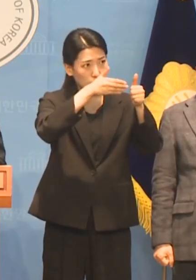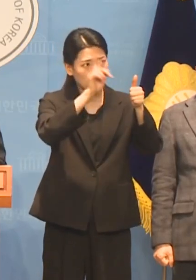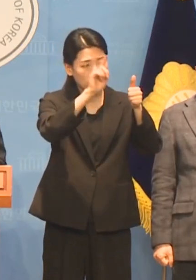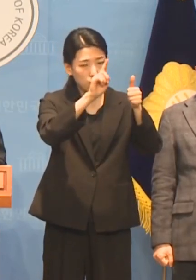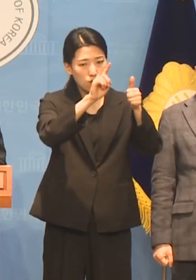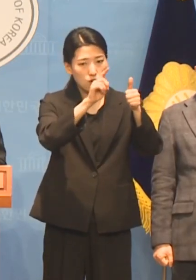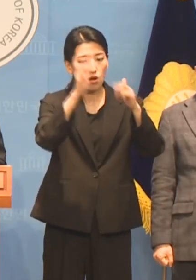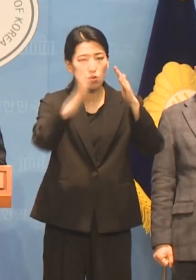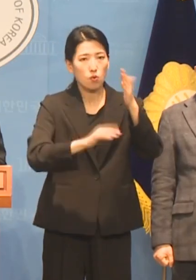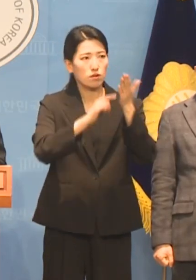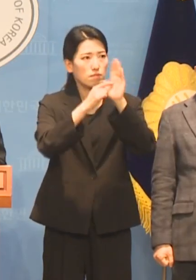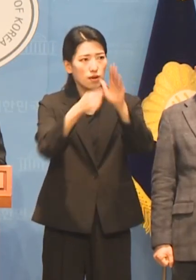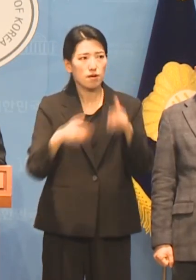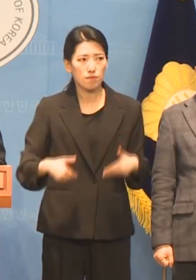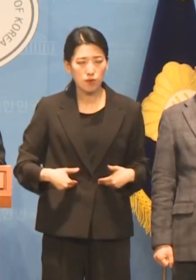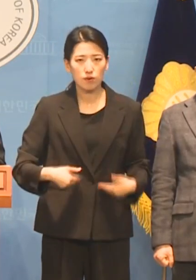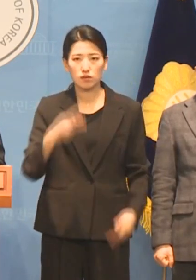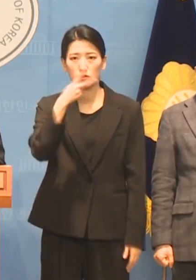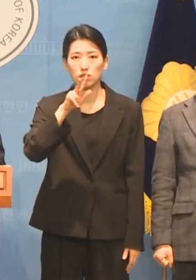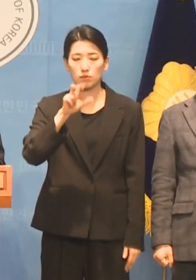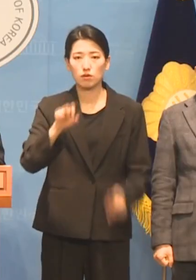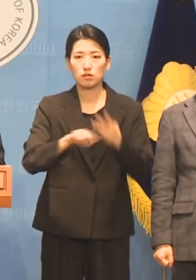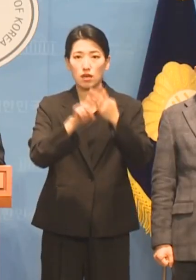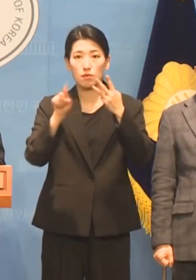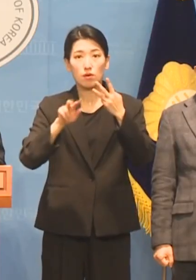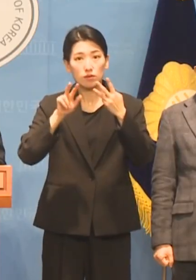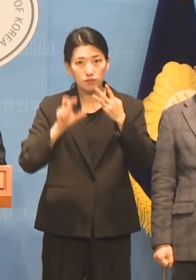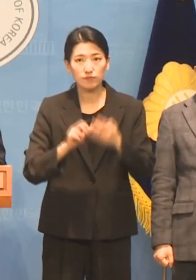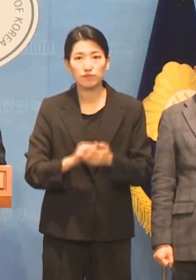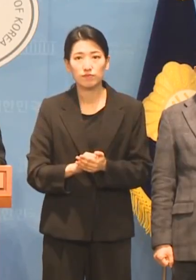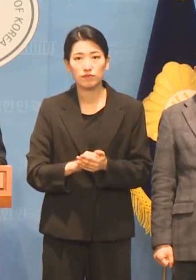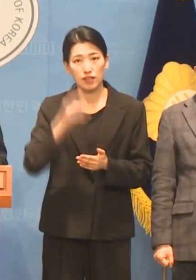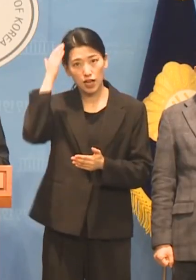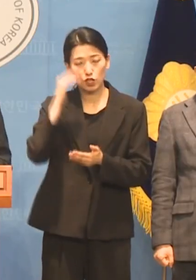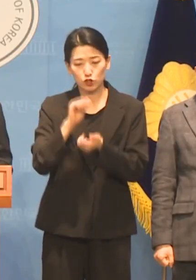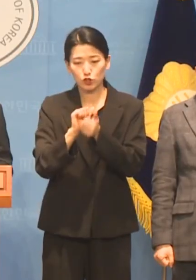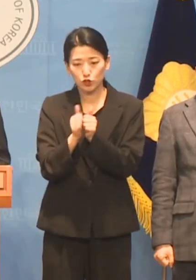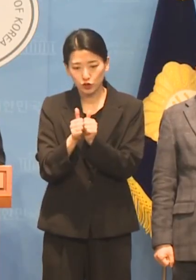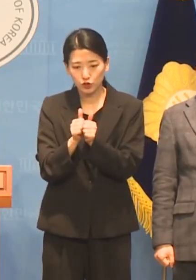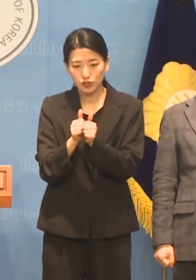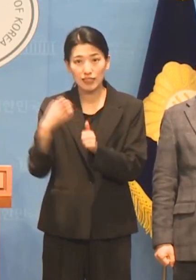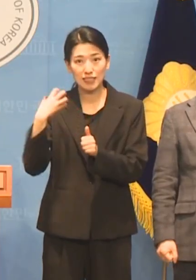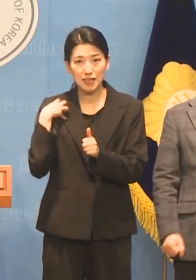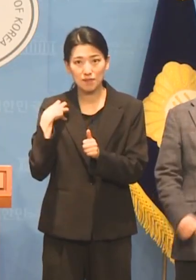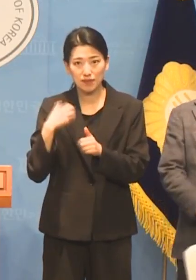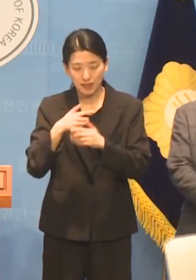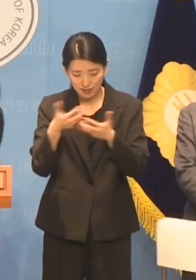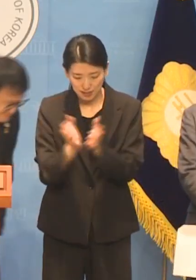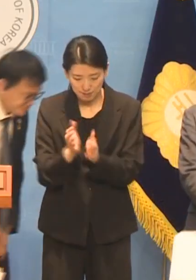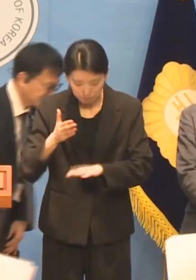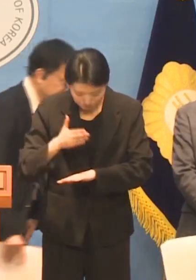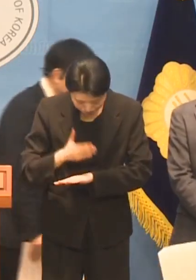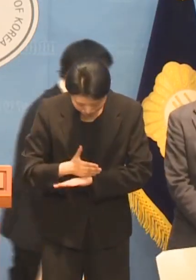주시기 바랍니다. 2025년 3월 20일 더불어민주당 대한민국 주식시장 활성화 TF. 감사합니다.